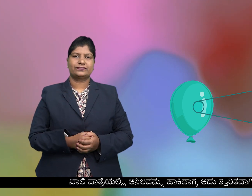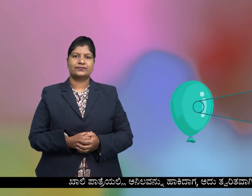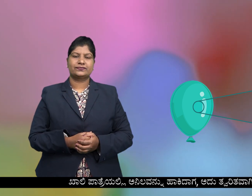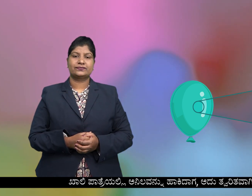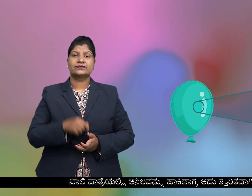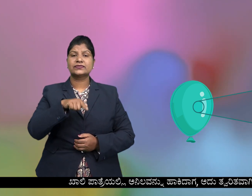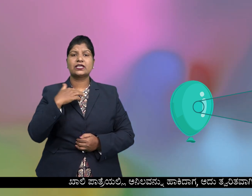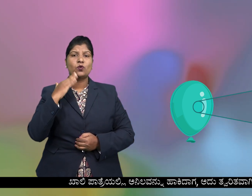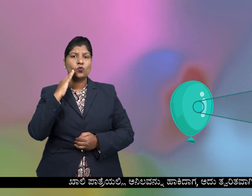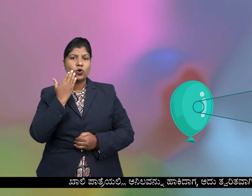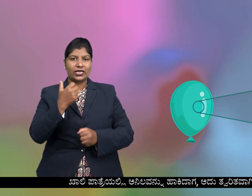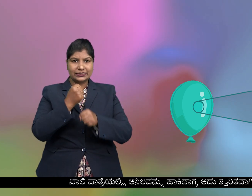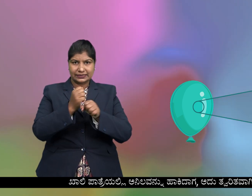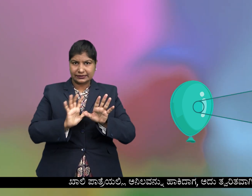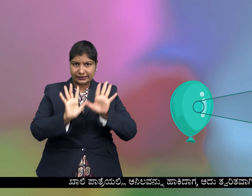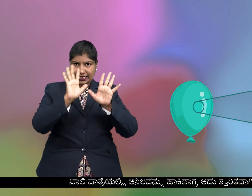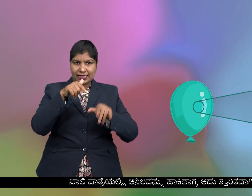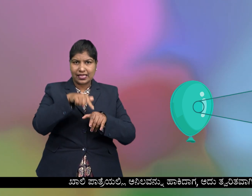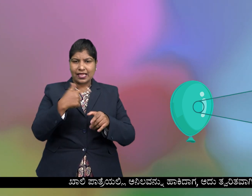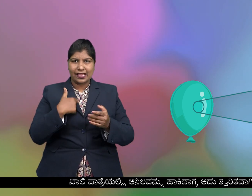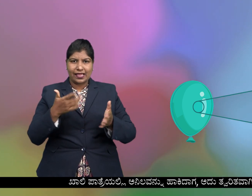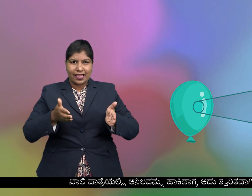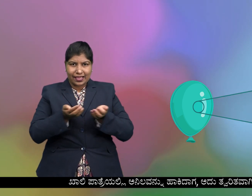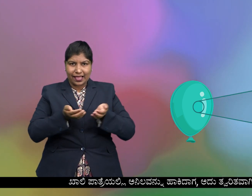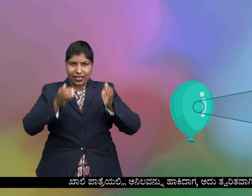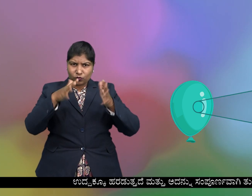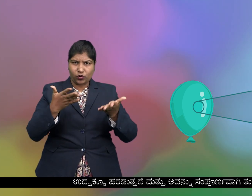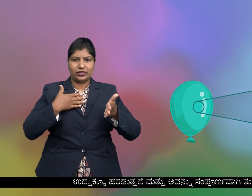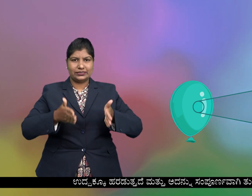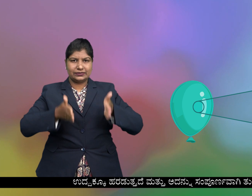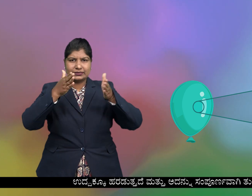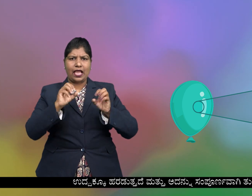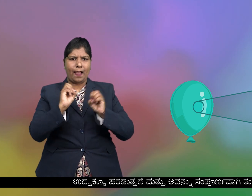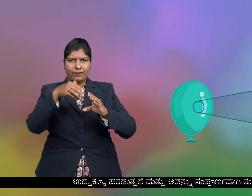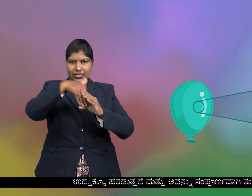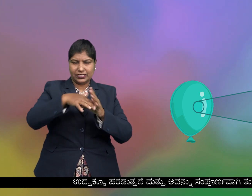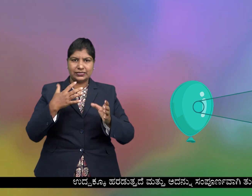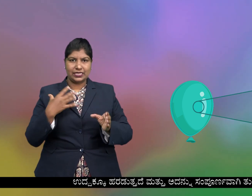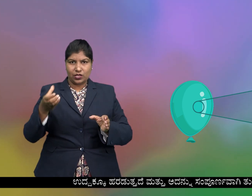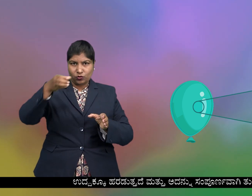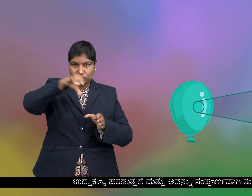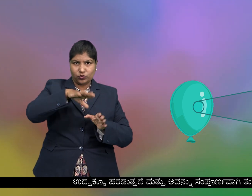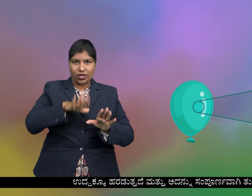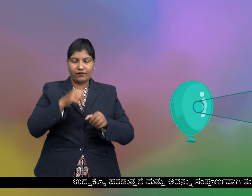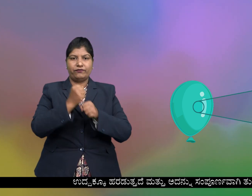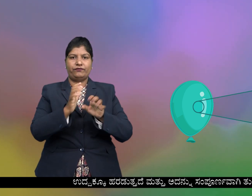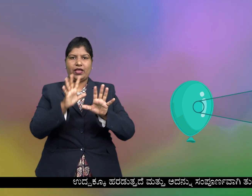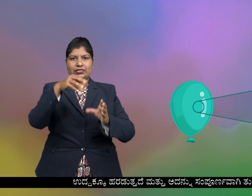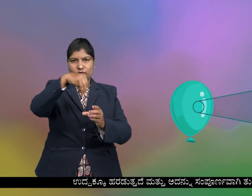ಖಾಲಿ ಪಾತ್ರೆಯಲ್ಲಿ ಅನಿಲವನ್ನು ಹಾಕಿದಾಗ ಅದು ತ್ವರಿತವಾಗಿ ಪಾತ್ರೆಯ ಉದ್ದಕ್ಕೂ ಹರಡುತ್ತದೆ ಮತ್ತು ಅದನ್ನು ಸಂಪೂರ್ಣವಾಗಿ ತುಂಬುತ್ತದೆ.